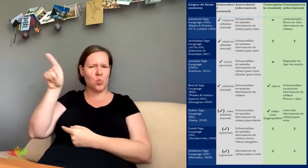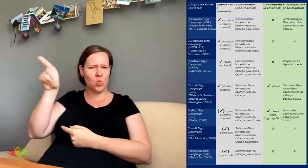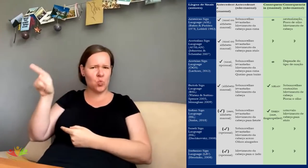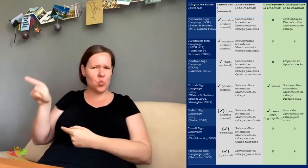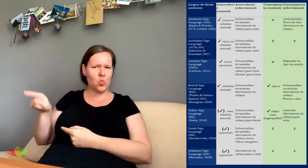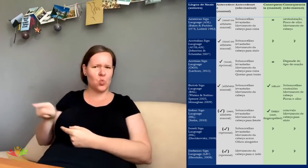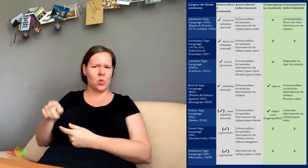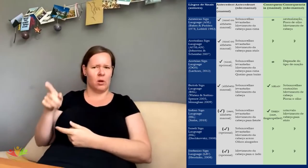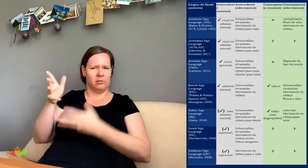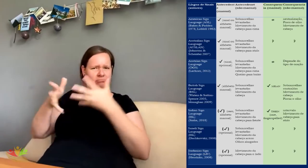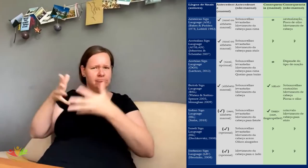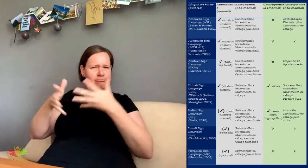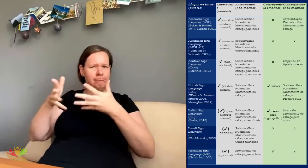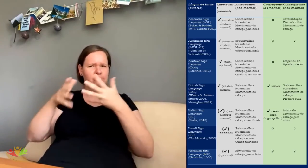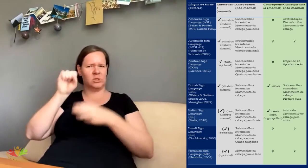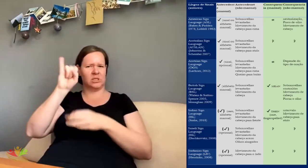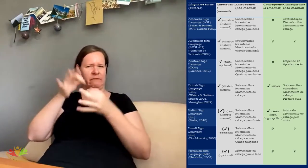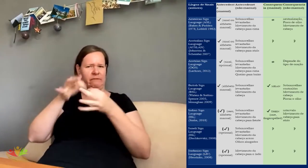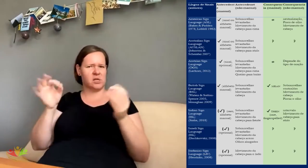de realizar essas sentenças?